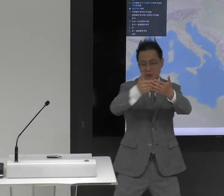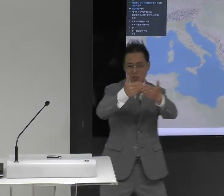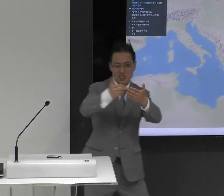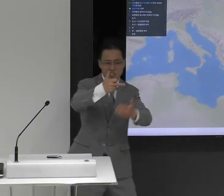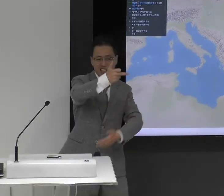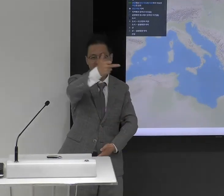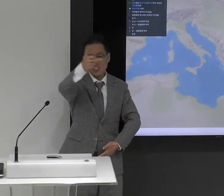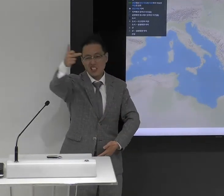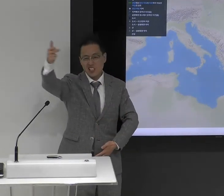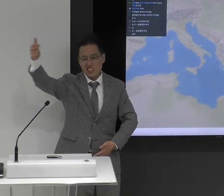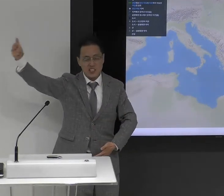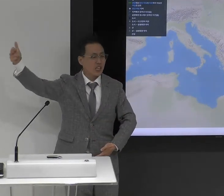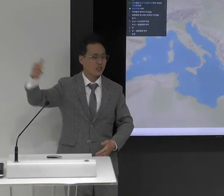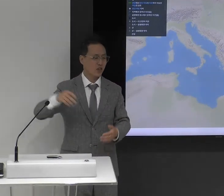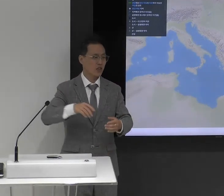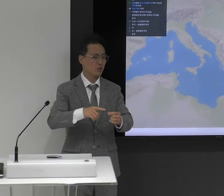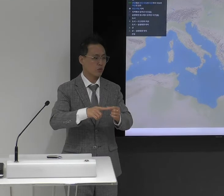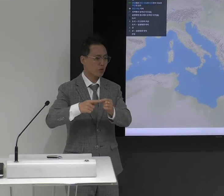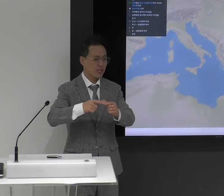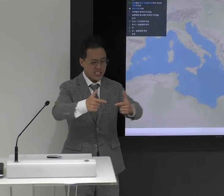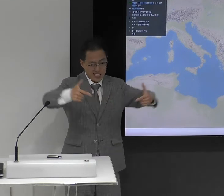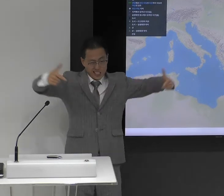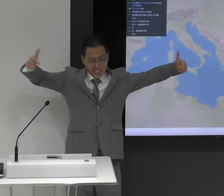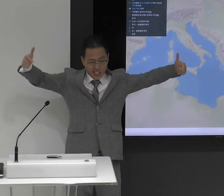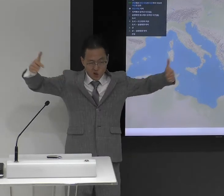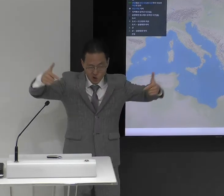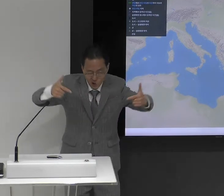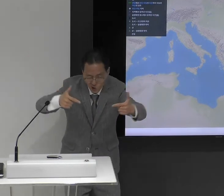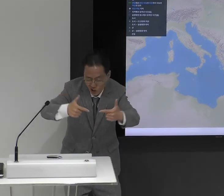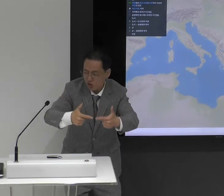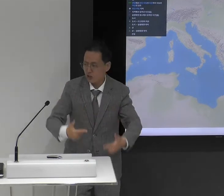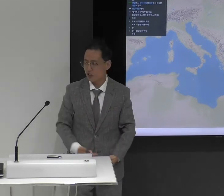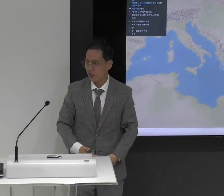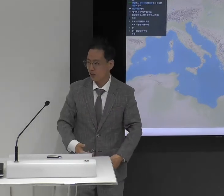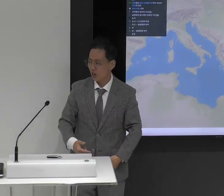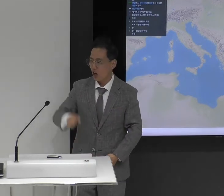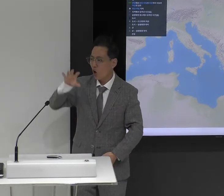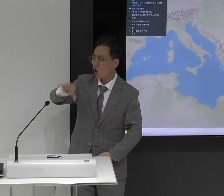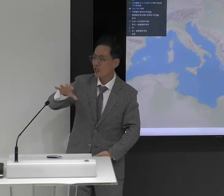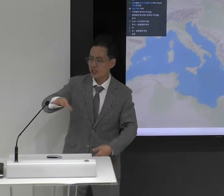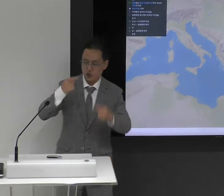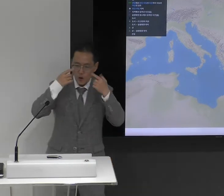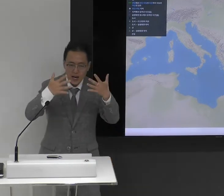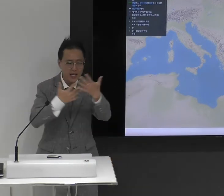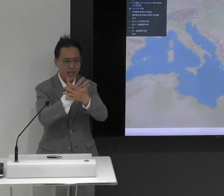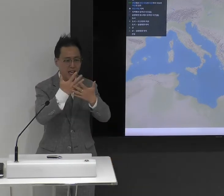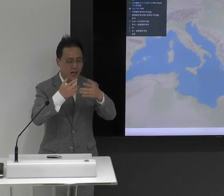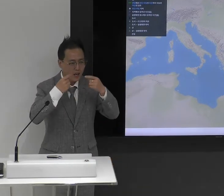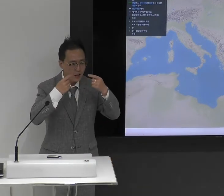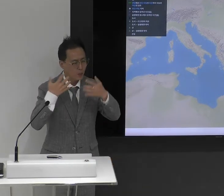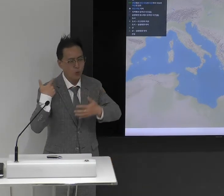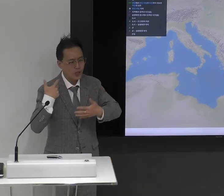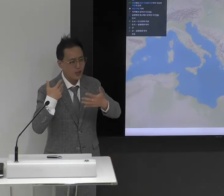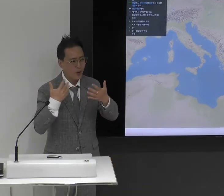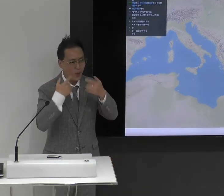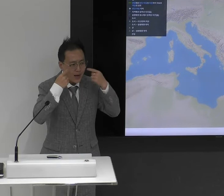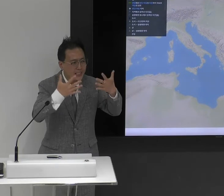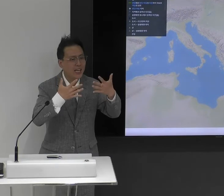그림을 크게 했어요. 일부러 이렇게 안 하고 이렇게 줄였어요. 어딘지 정확하게 모르기 때문에